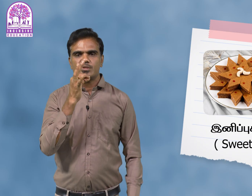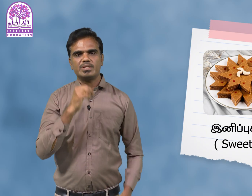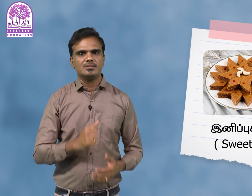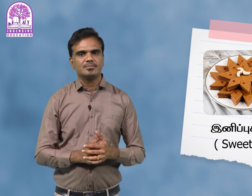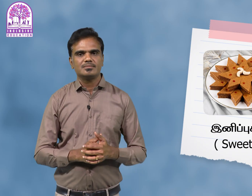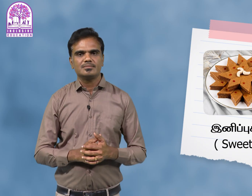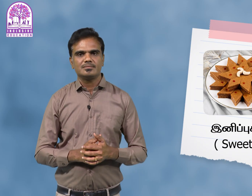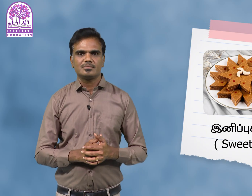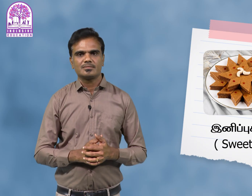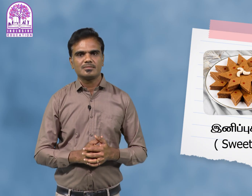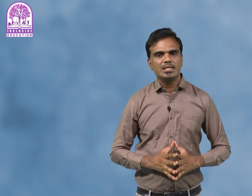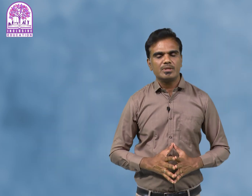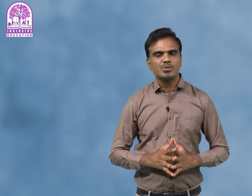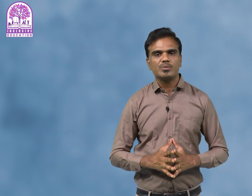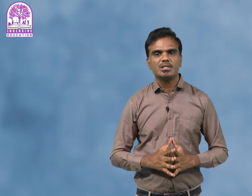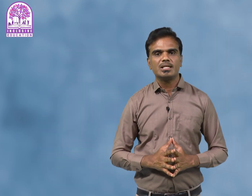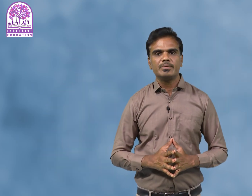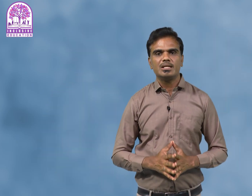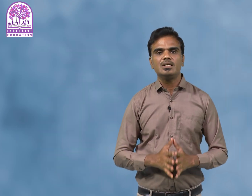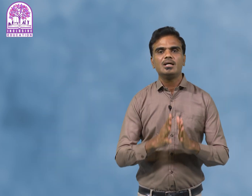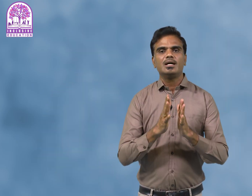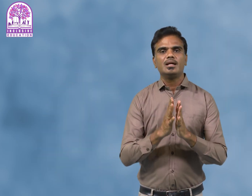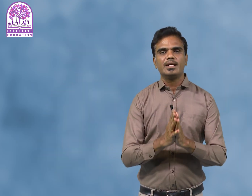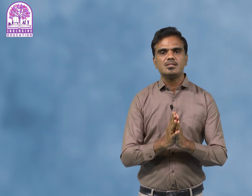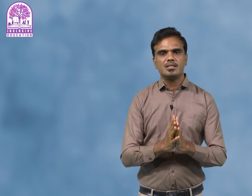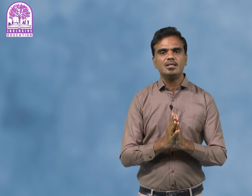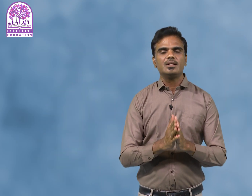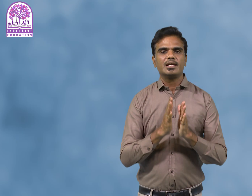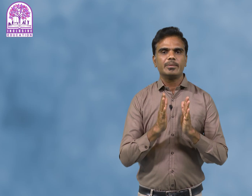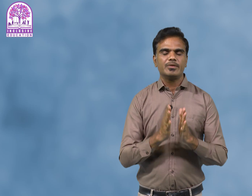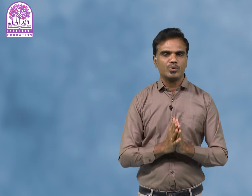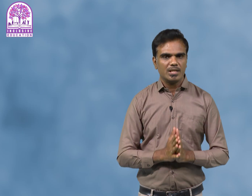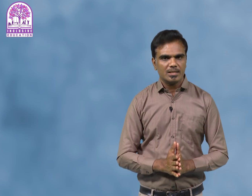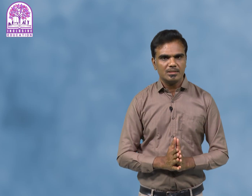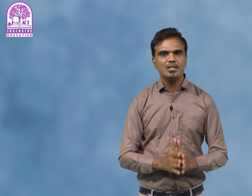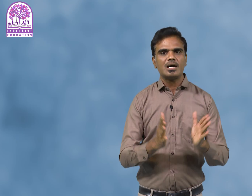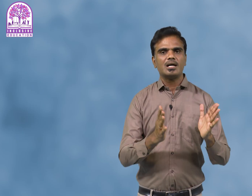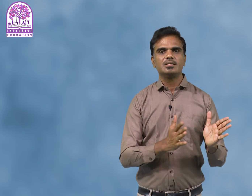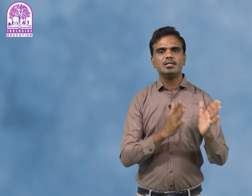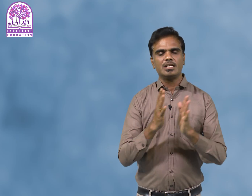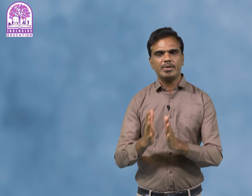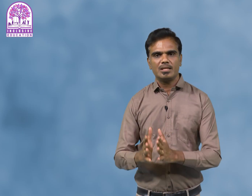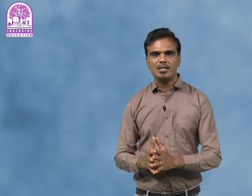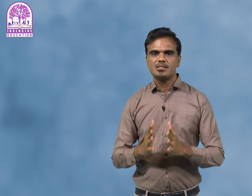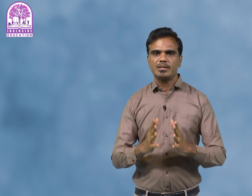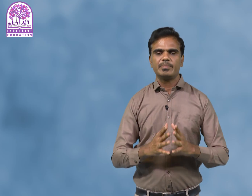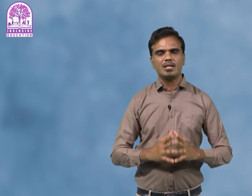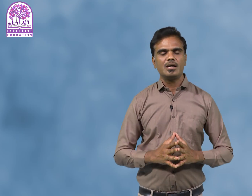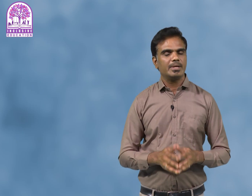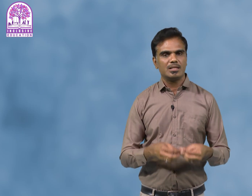ஸ்வீட். இதுவரையிலும் சொல்லிக் கொடுத்தது என்ன அப்படின்னா லஞ்சில் என்ன மாதிரி ஃபுட்லாம் இருக்குது, அதுக்கு என்ன மாதிரிலாம் சைன் பண்ணலாம் அப்படிங்கிற எல்லாத்தையும்